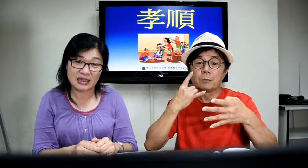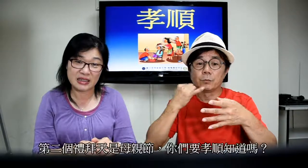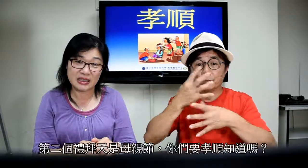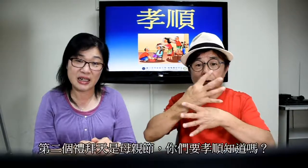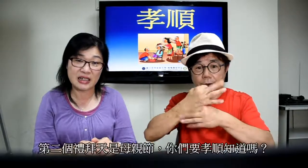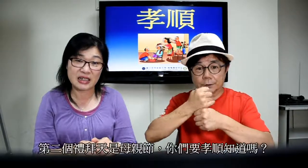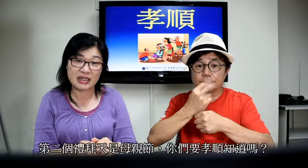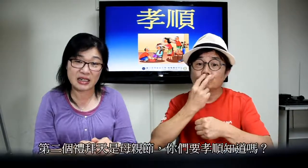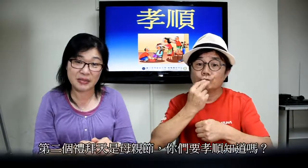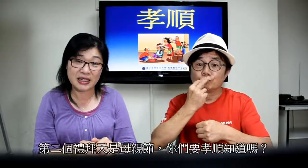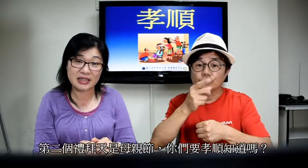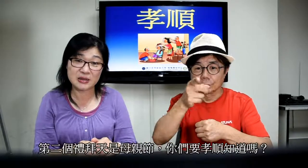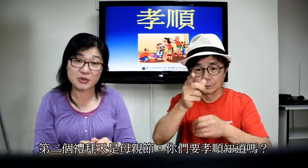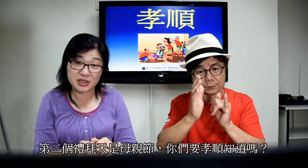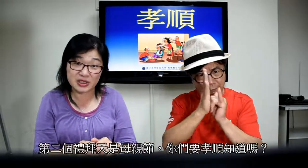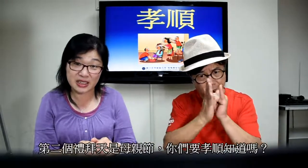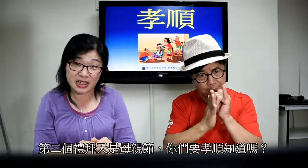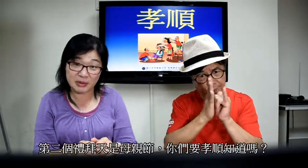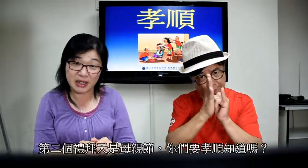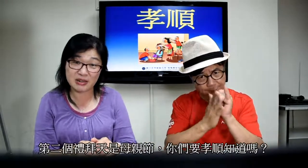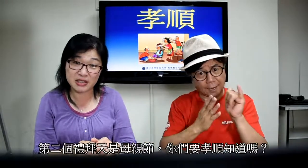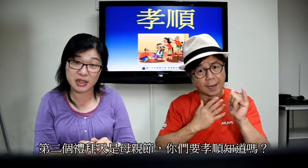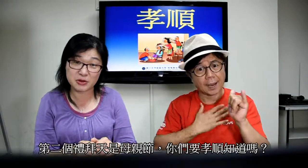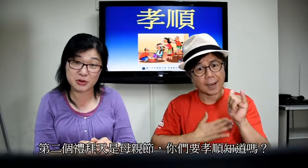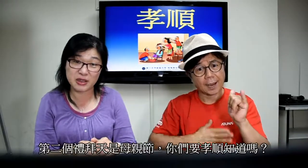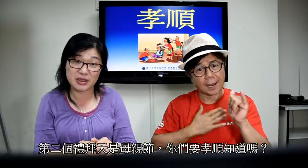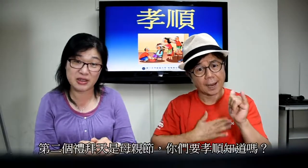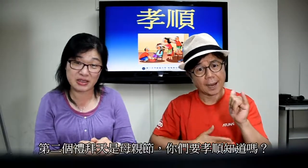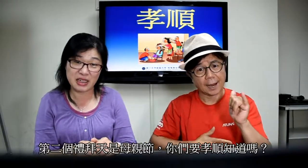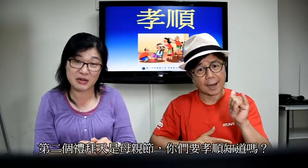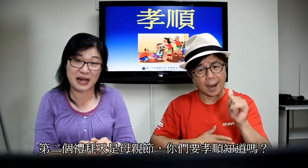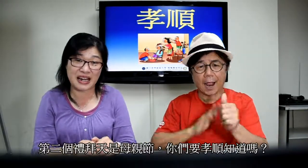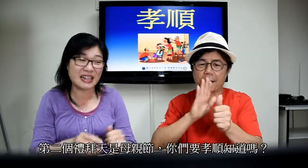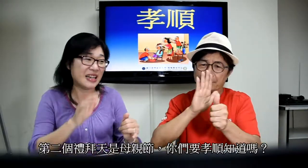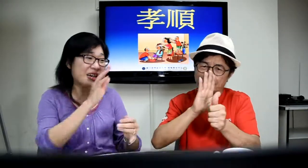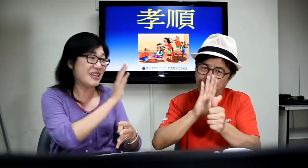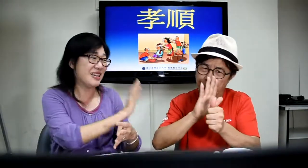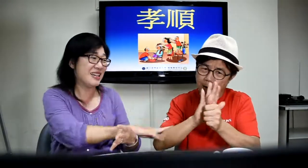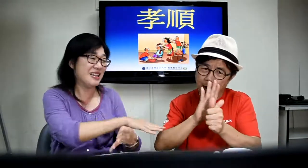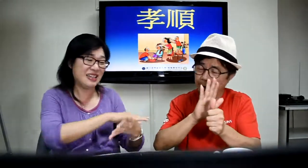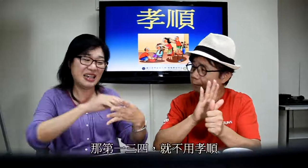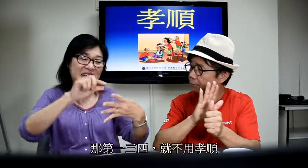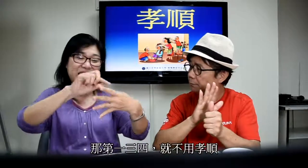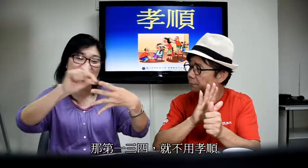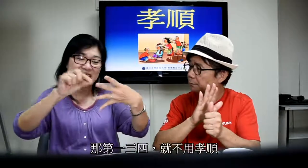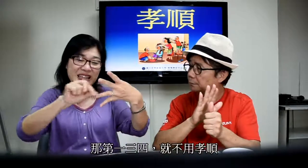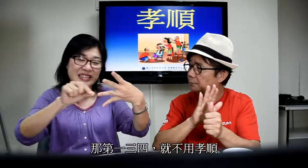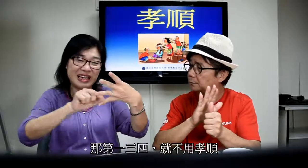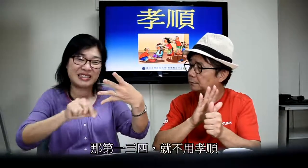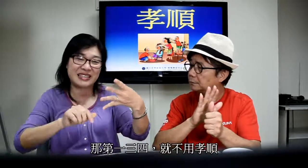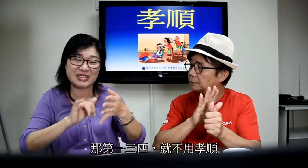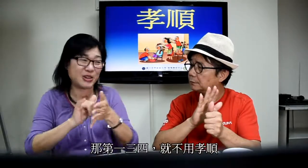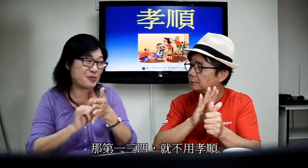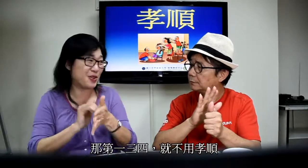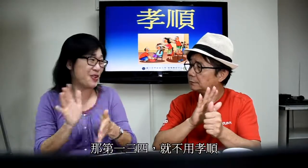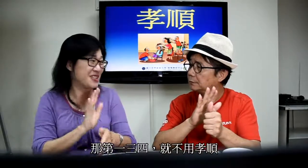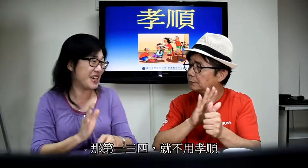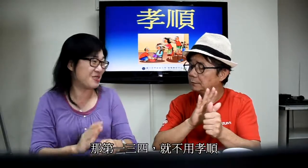第二个礼拜天是母亲节，你们要孝顺，知道吗？那第一三四就不用孝顺